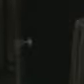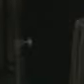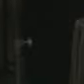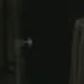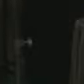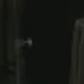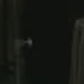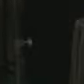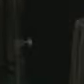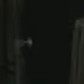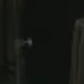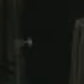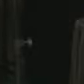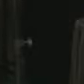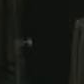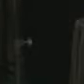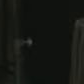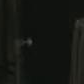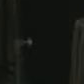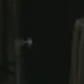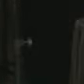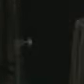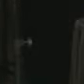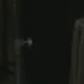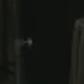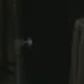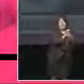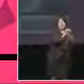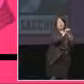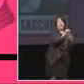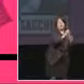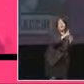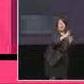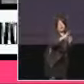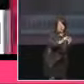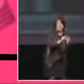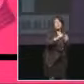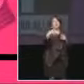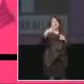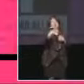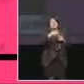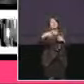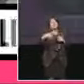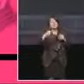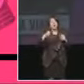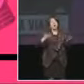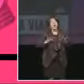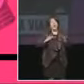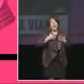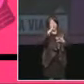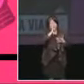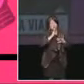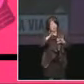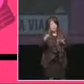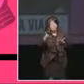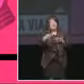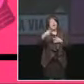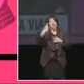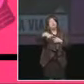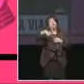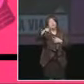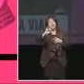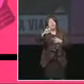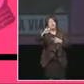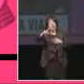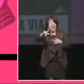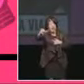uomo non so avremo Arrigo Sacchi Marsimiliano Allegri Gianluca Vialli il lunedì ovviamente per ovvi